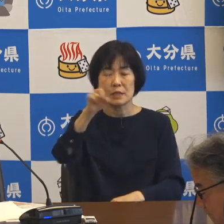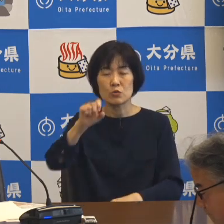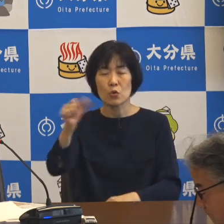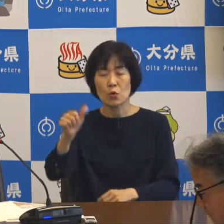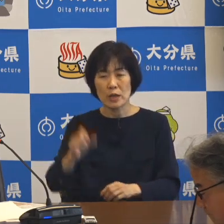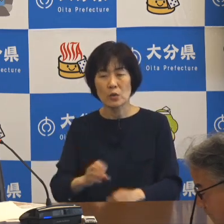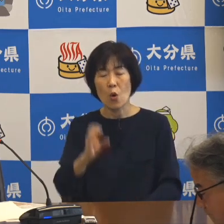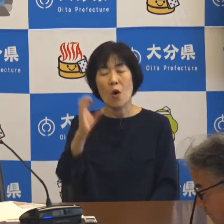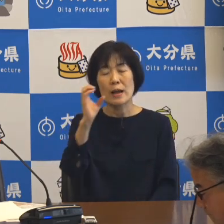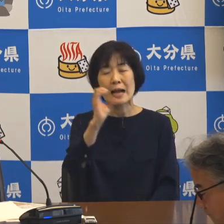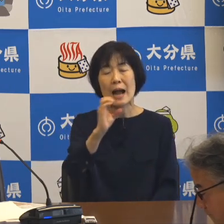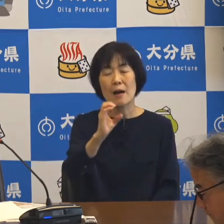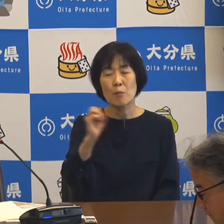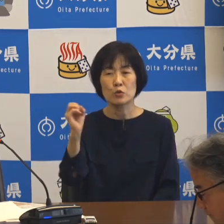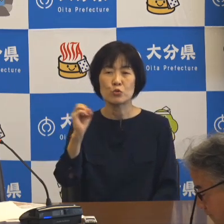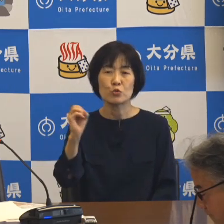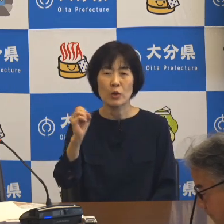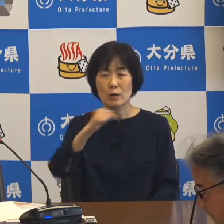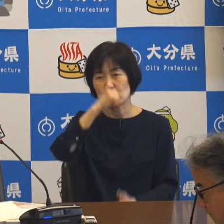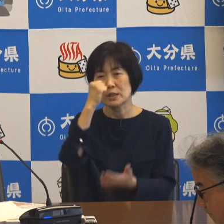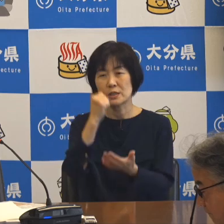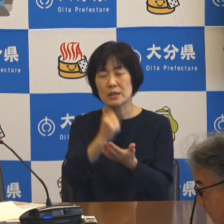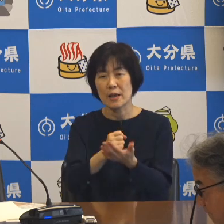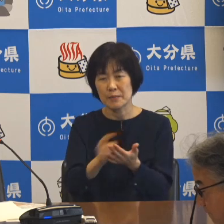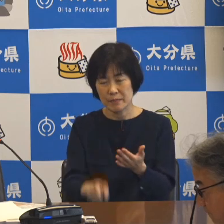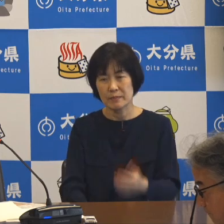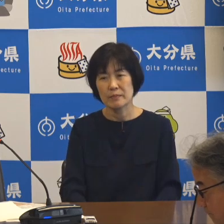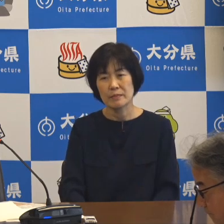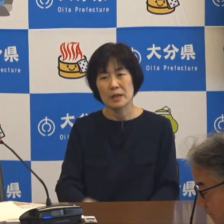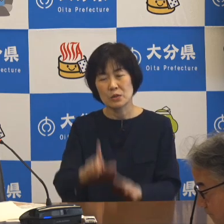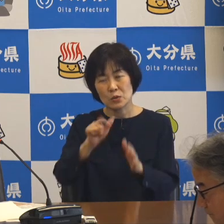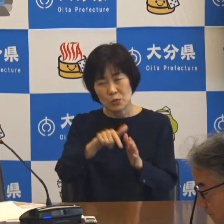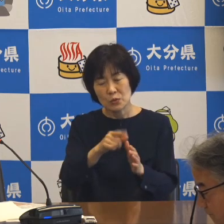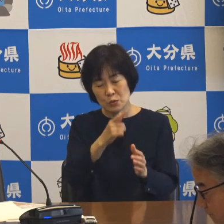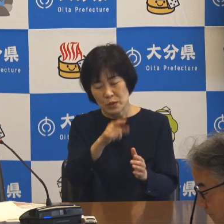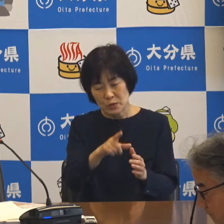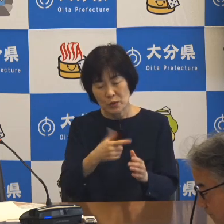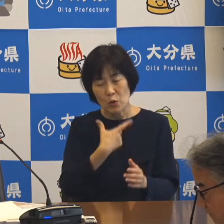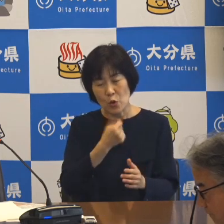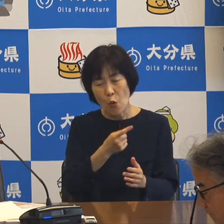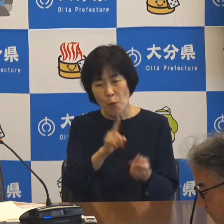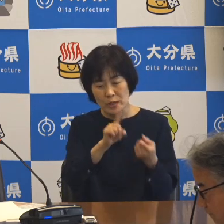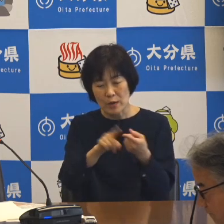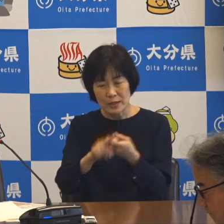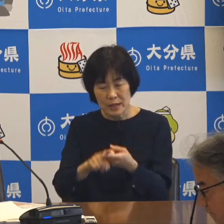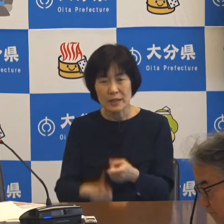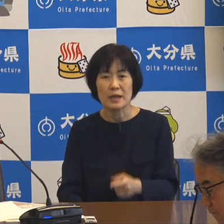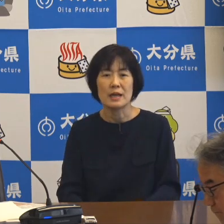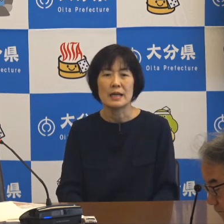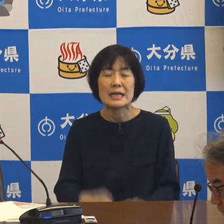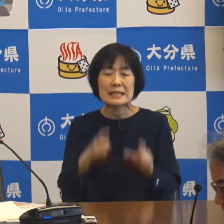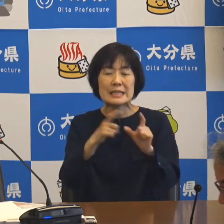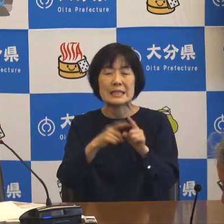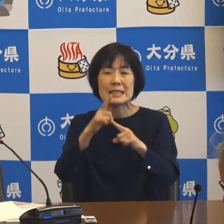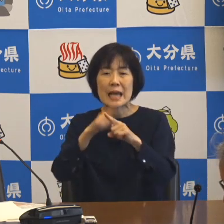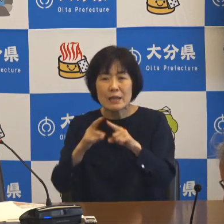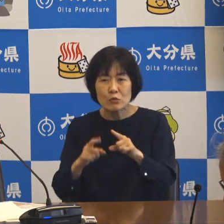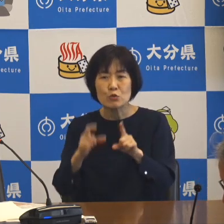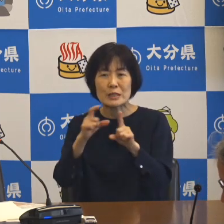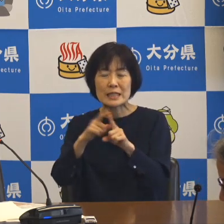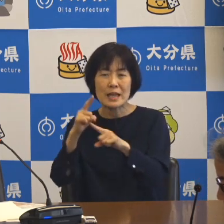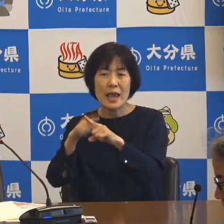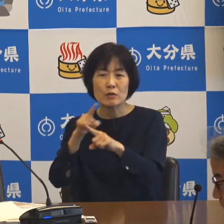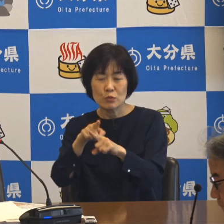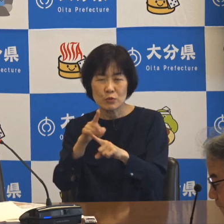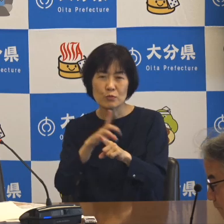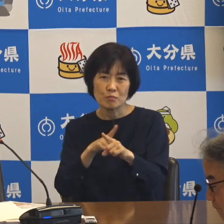現、それから時代の要請に応えた GX、DX の導入、先端技術の活用というような